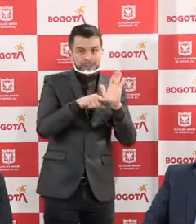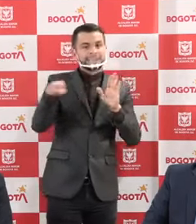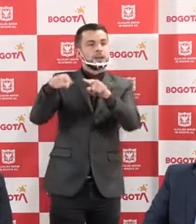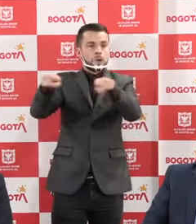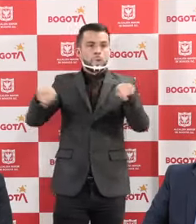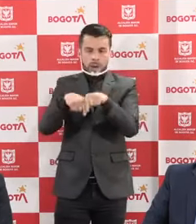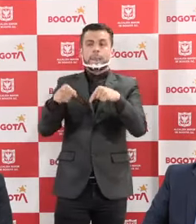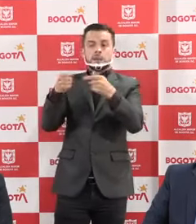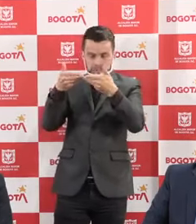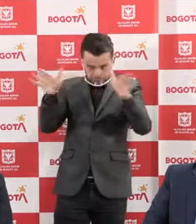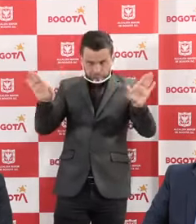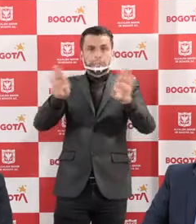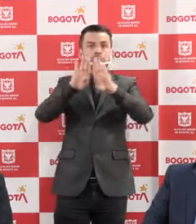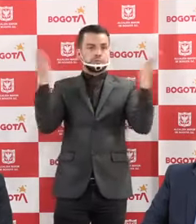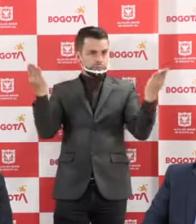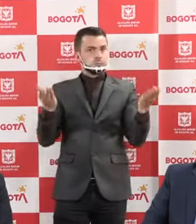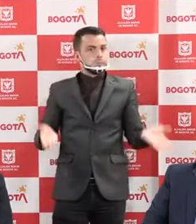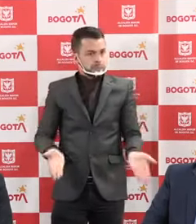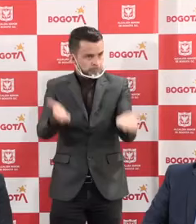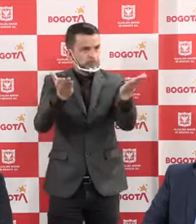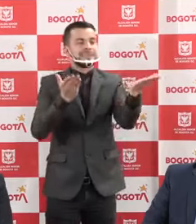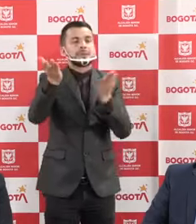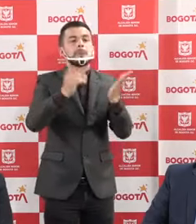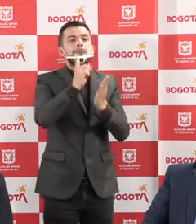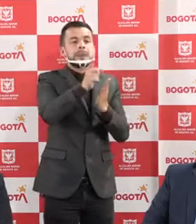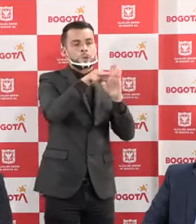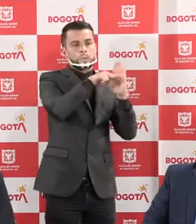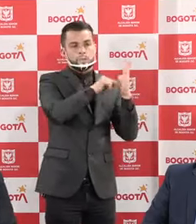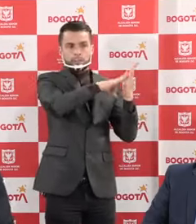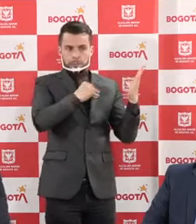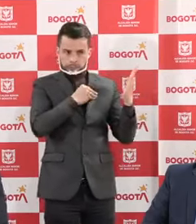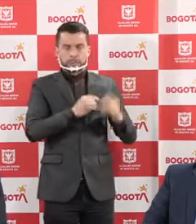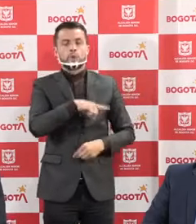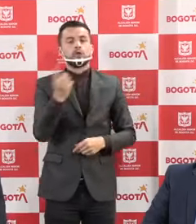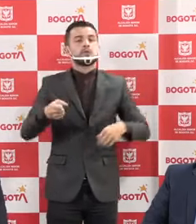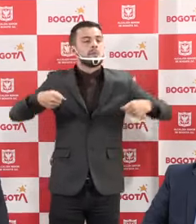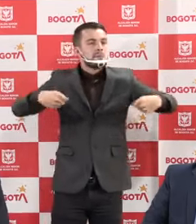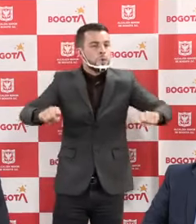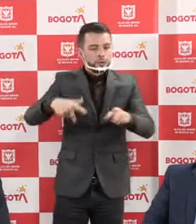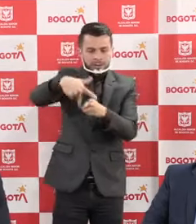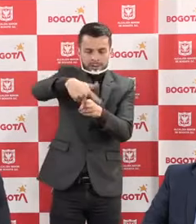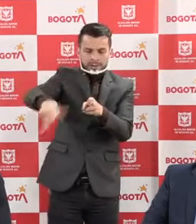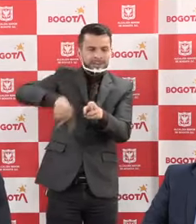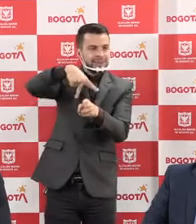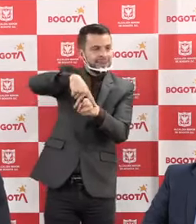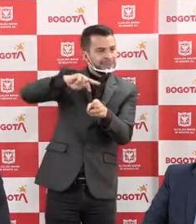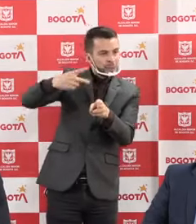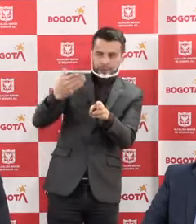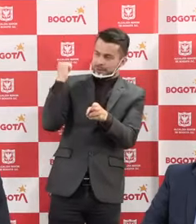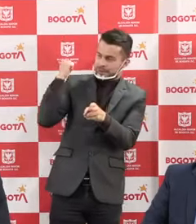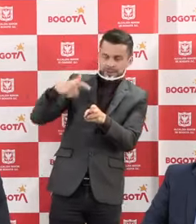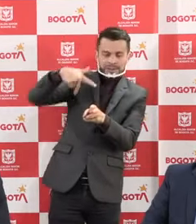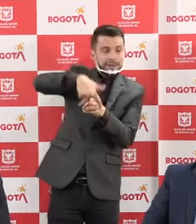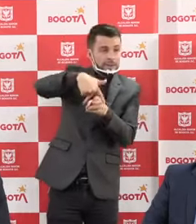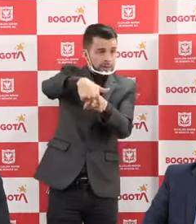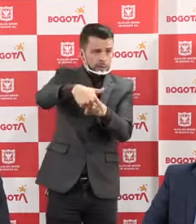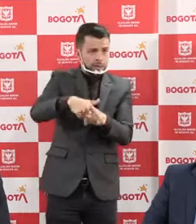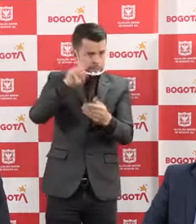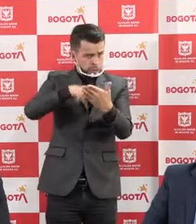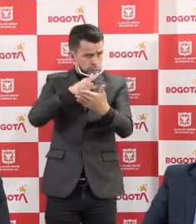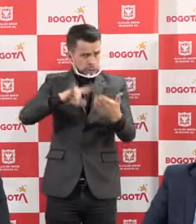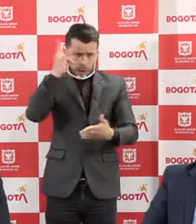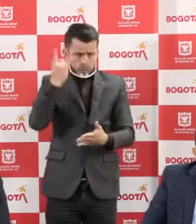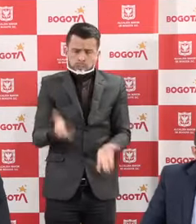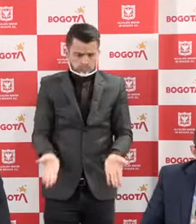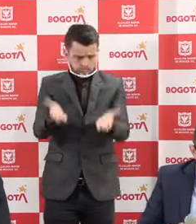parrilla remoto no hay provisión en él no tenemos prohibición frente a que puedan dos personas estar en una